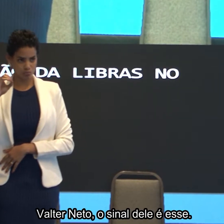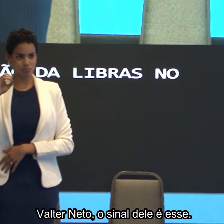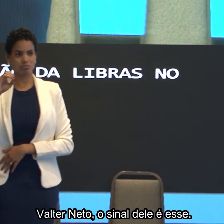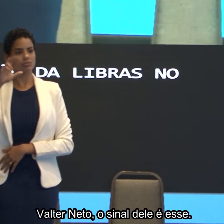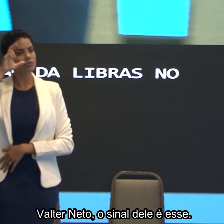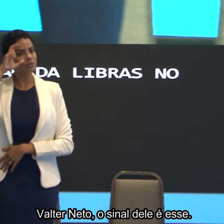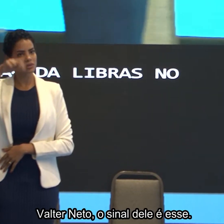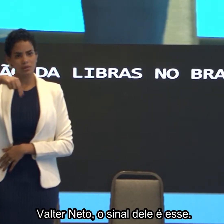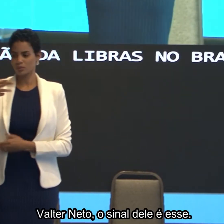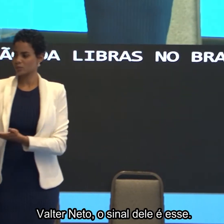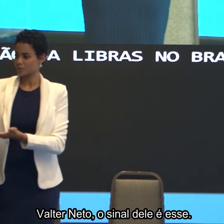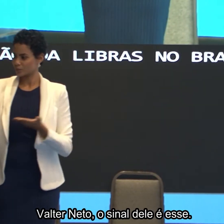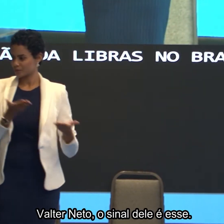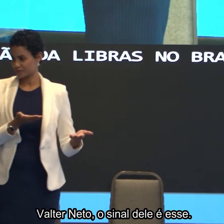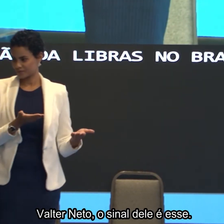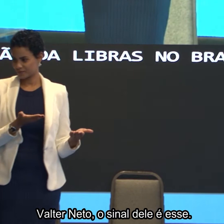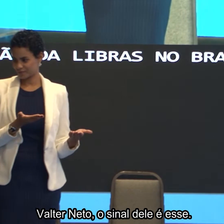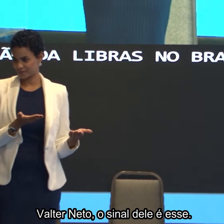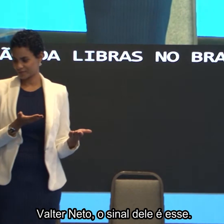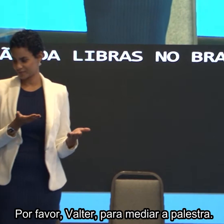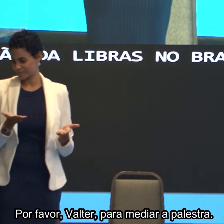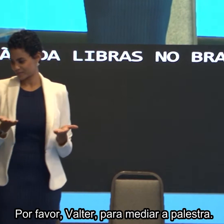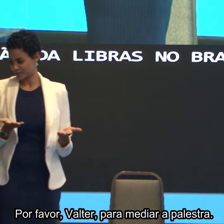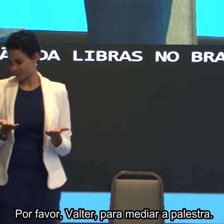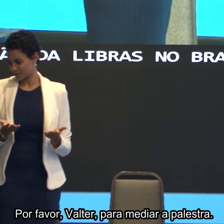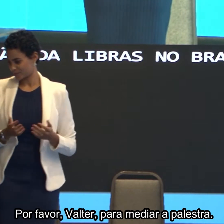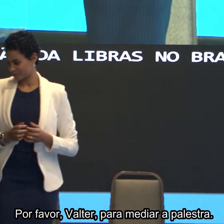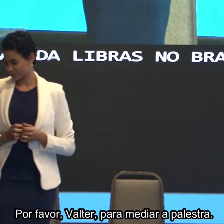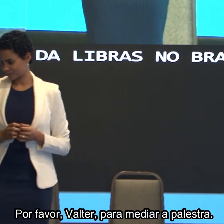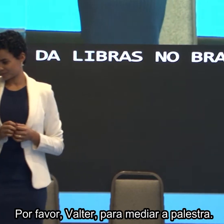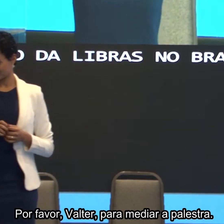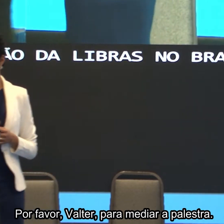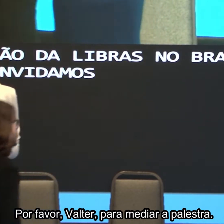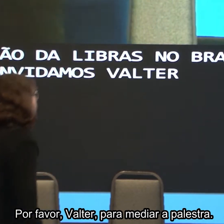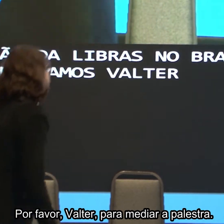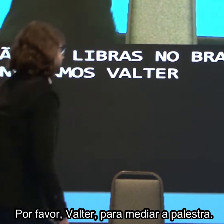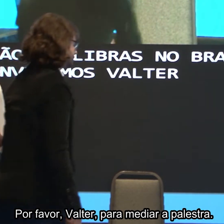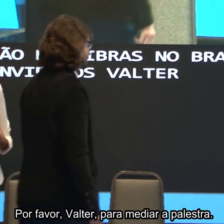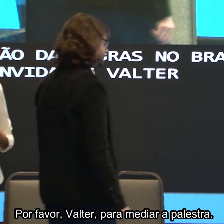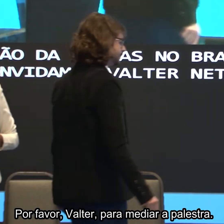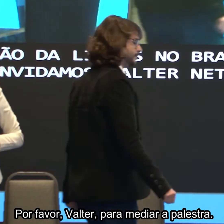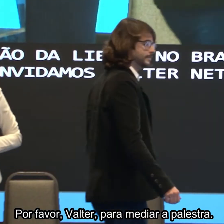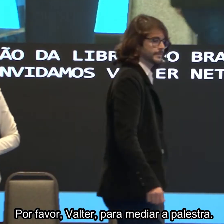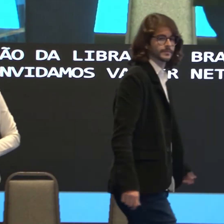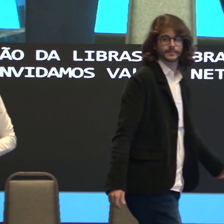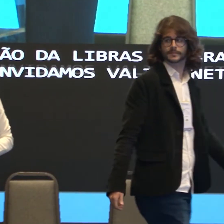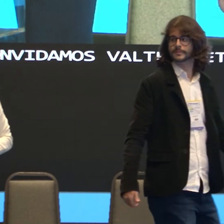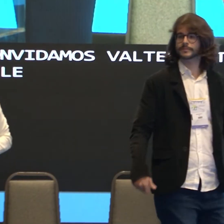Walter Neto. O sinal dele é esse. Por favor, Walter, para mediar a palestra.